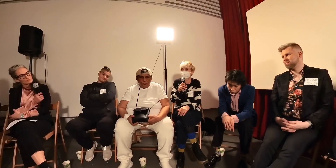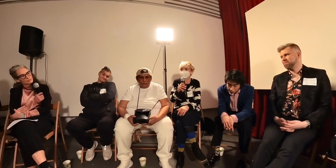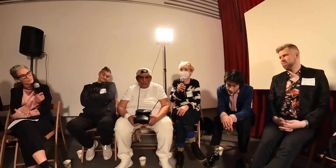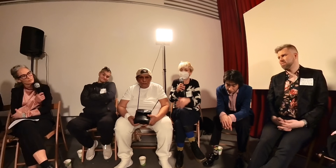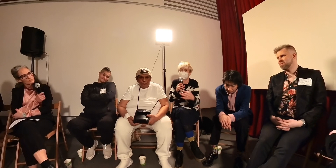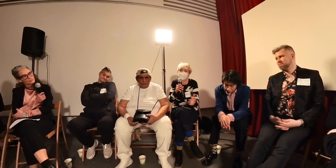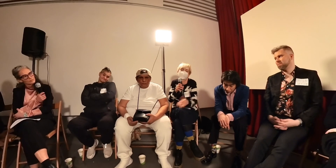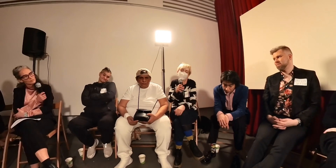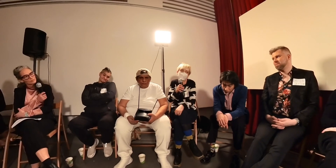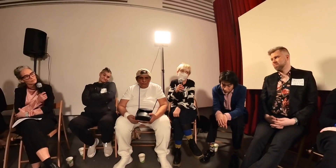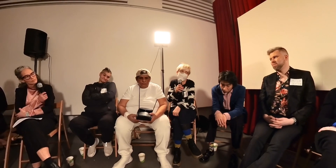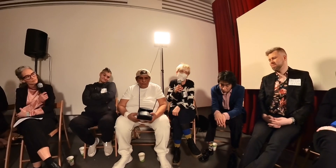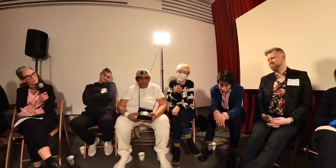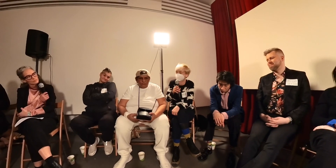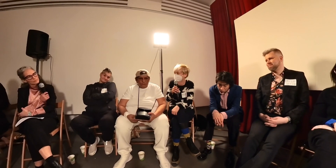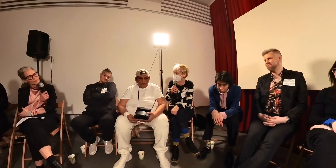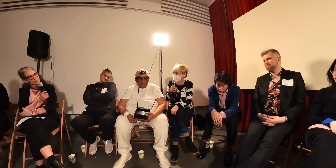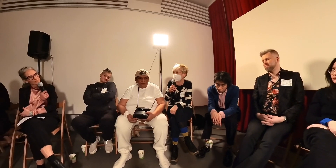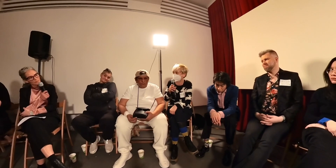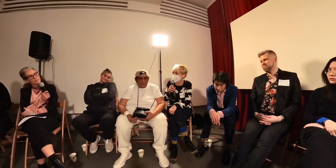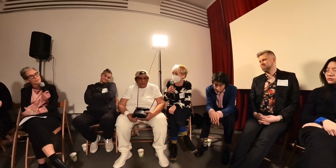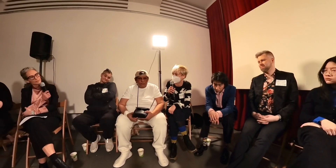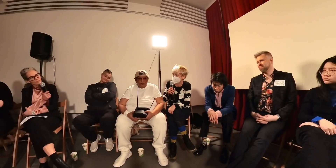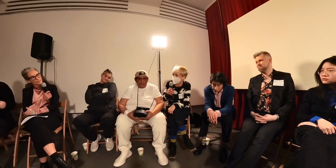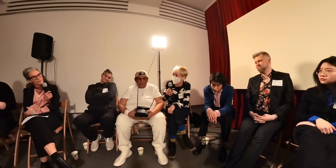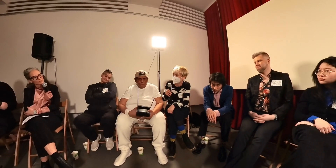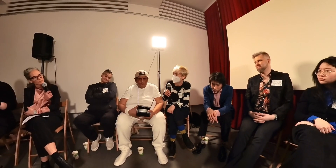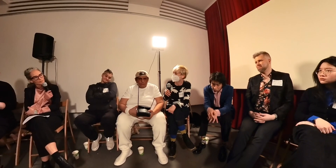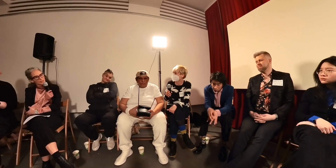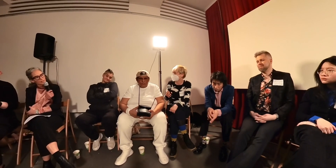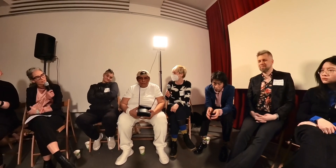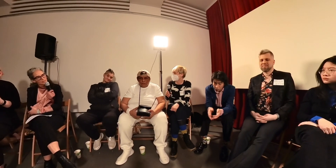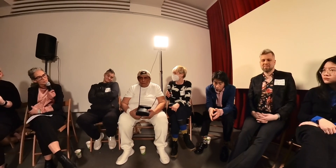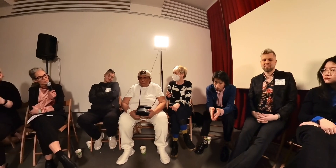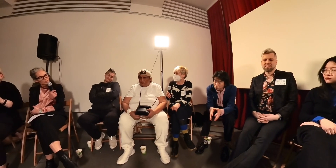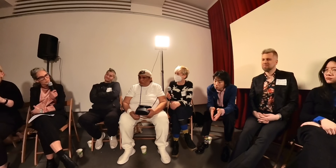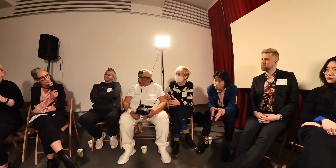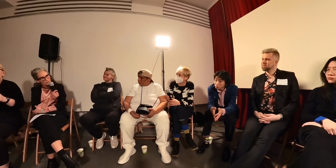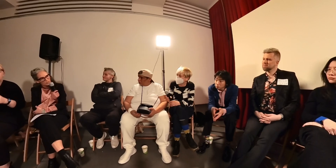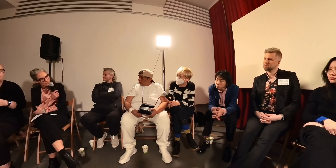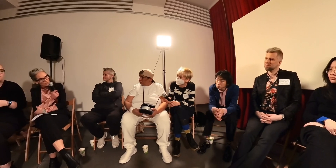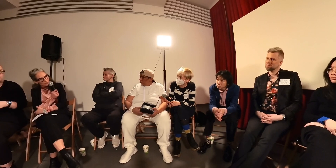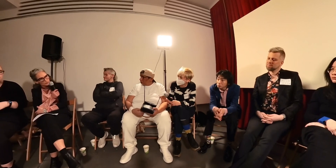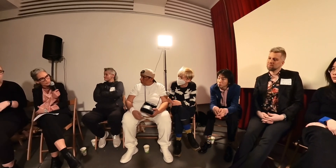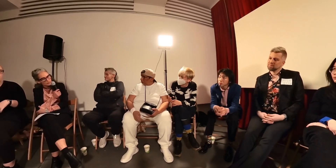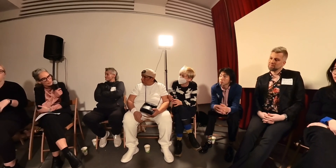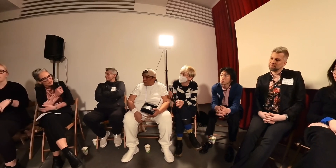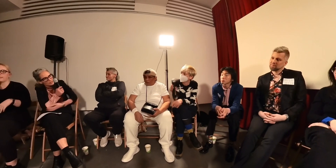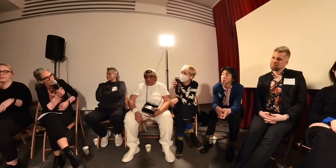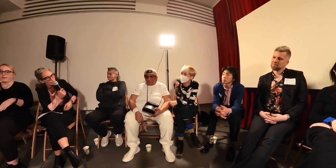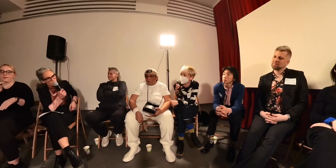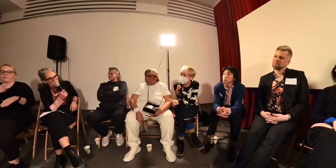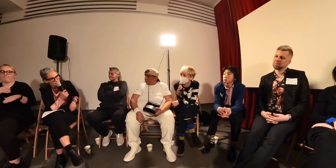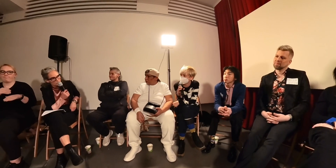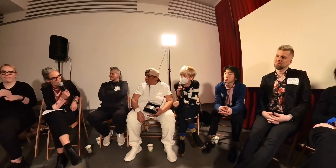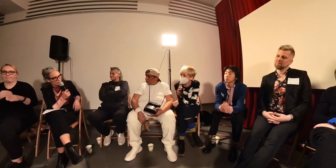dať na povrch, no. To je pro mě důležité. Já bych jenom se ještě k tomu chtěla